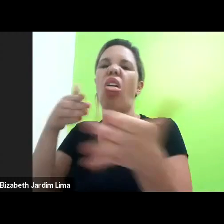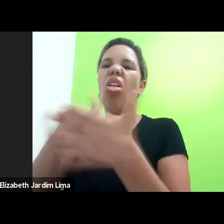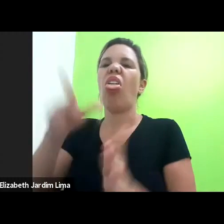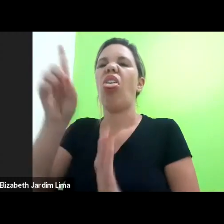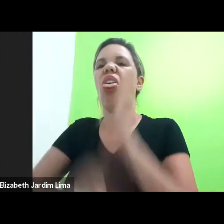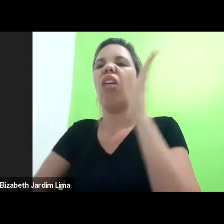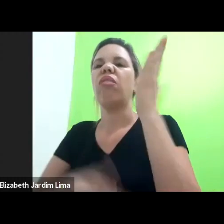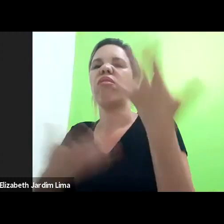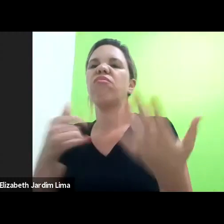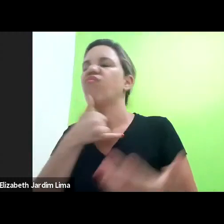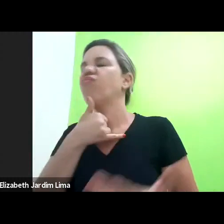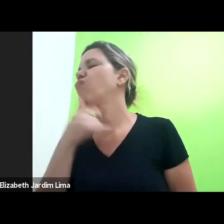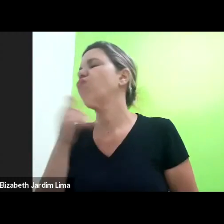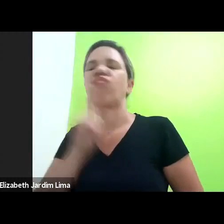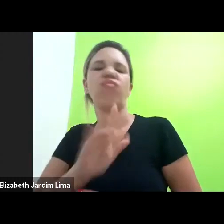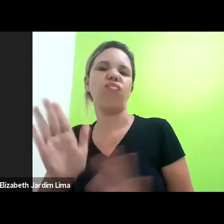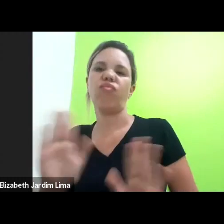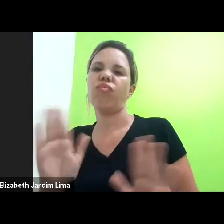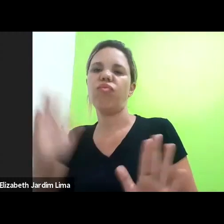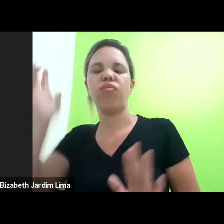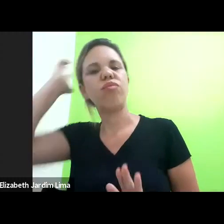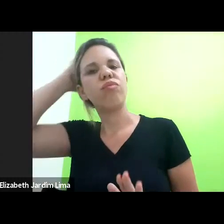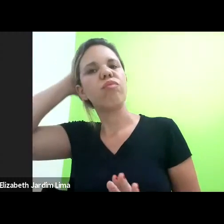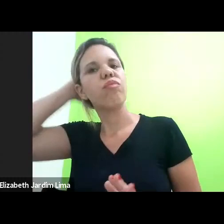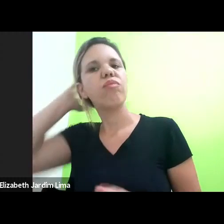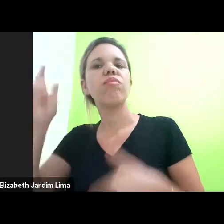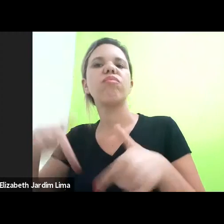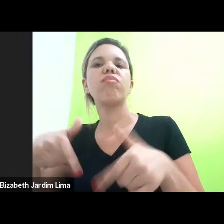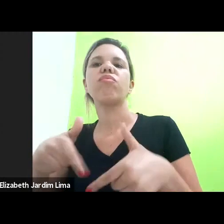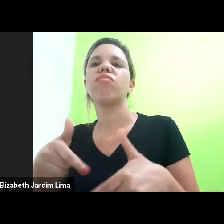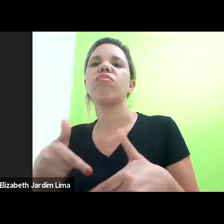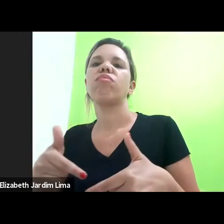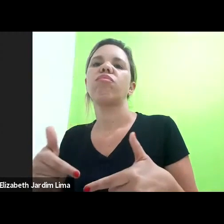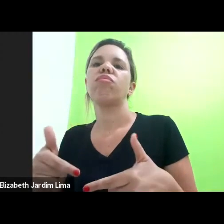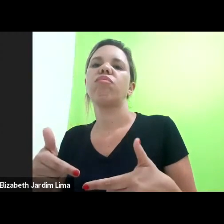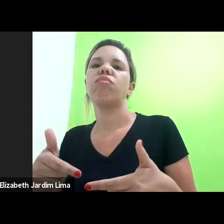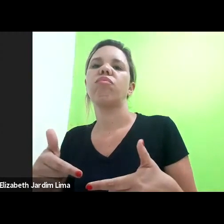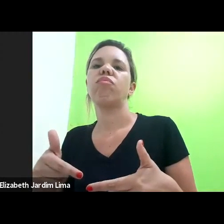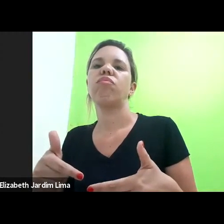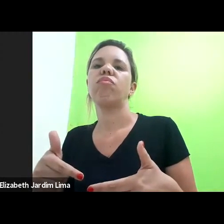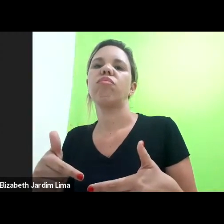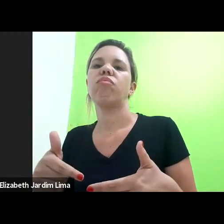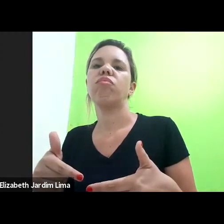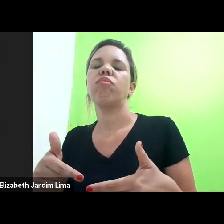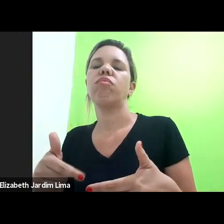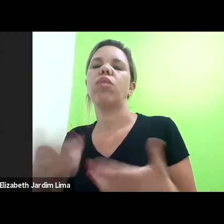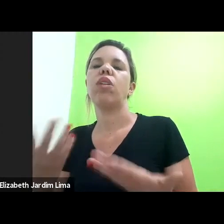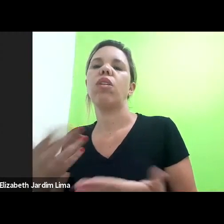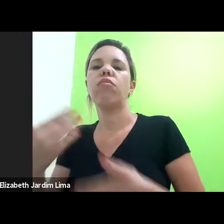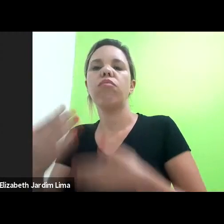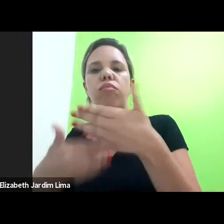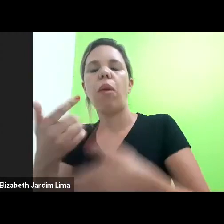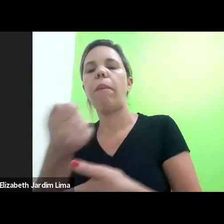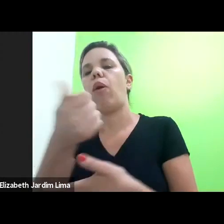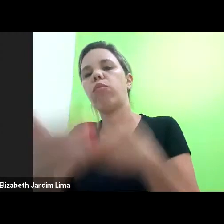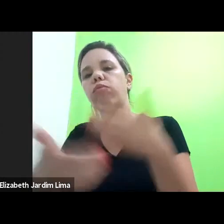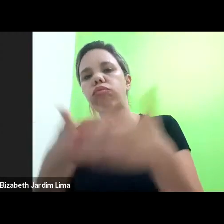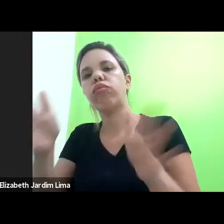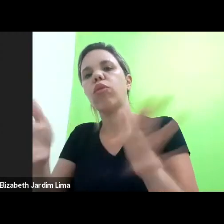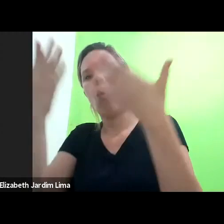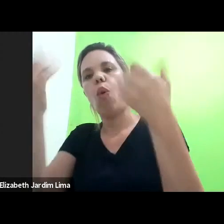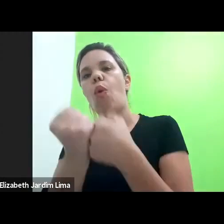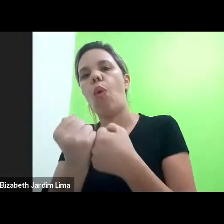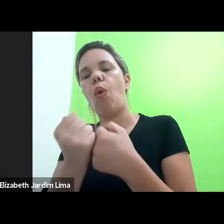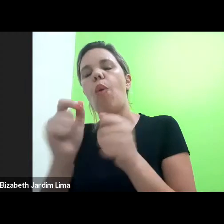infelizmente, não consegue aí ter um trabalho efetivo. Então, ficamos fazendo trabalho de formiguinhas, né, tentando contribuir naquilo que